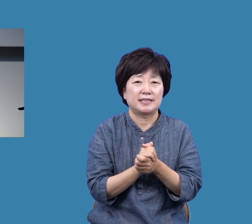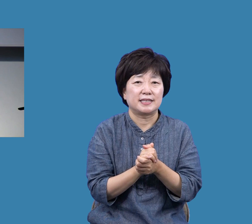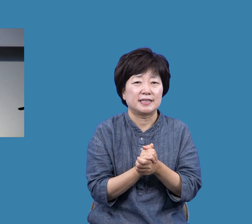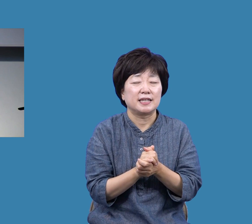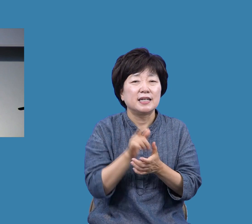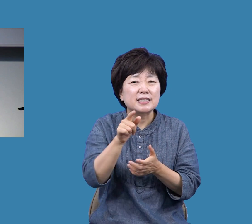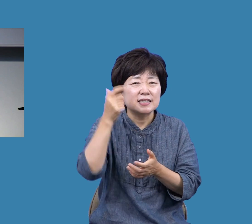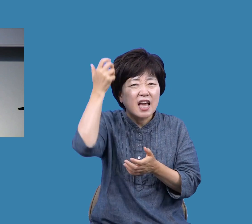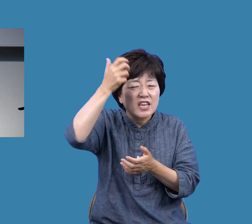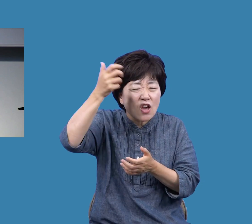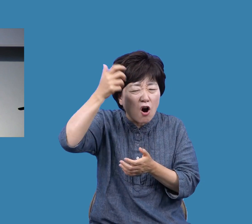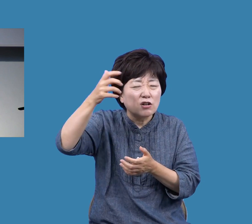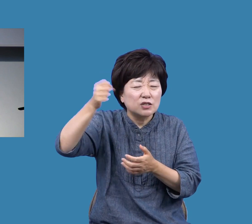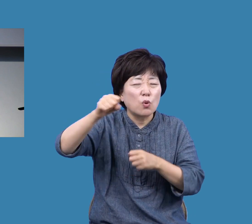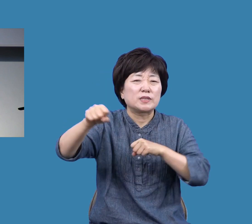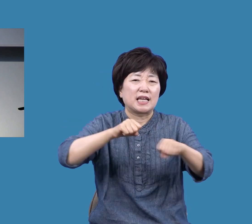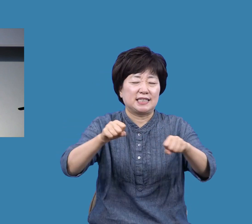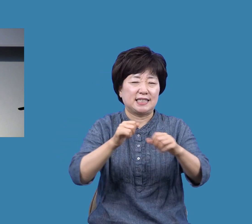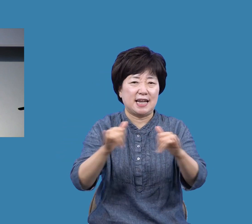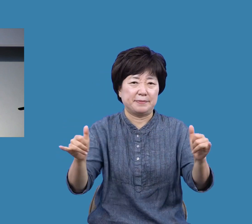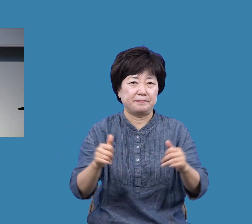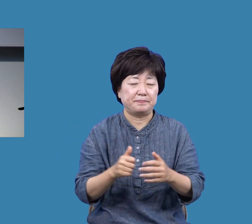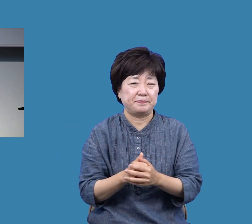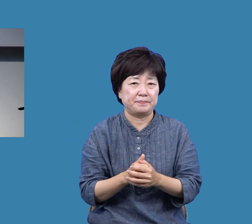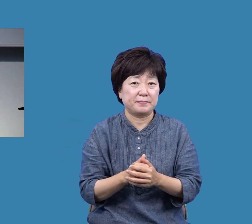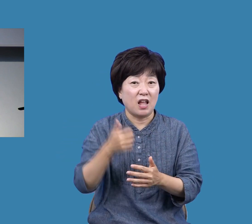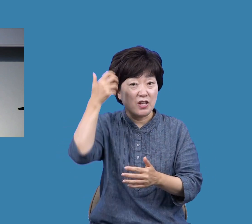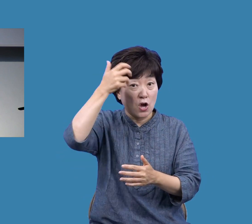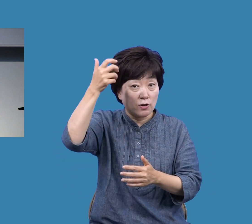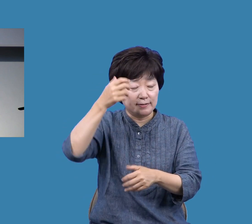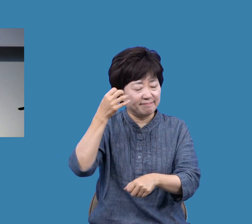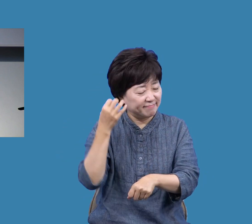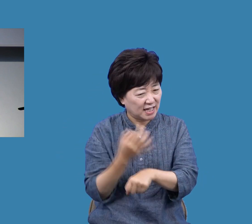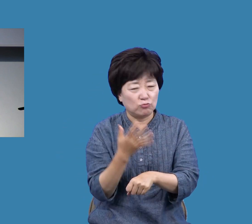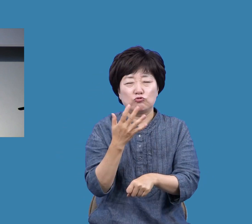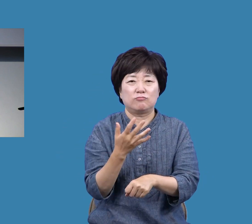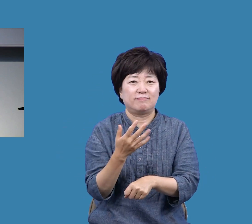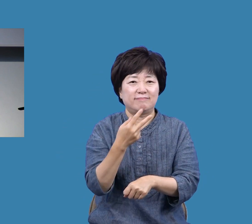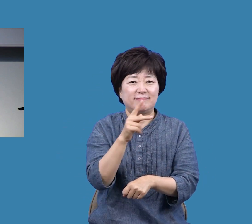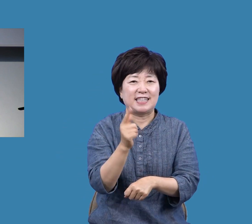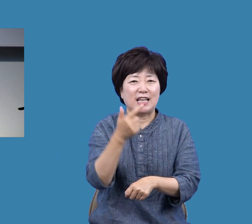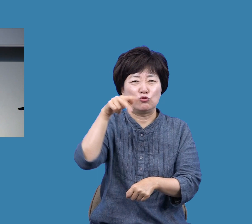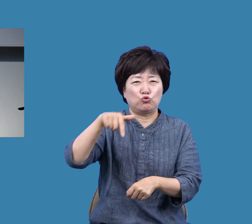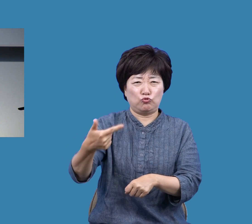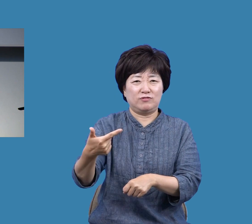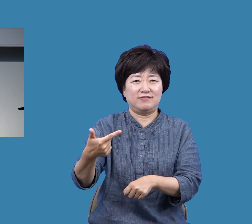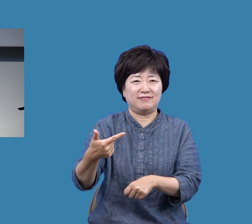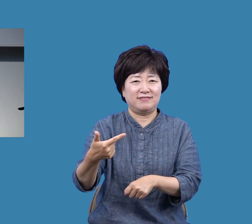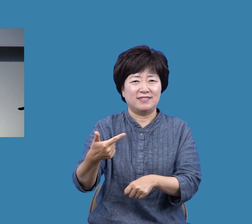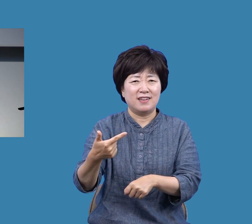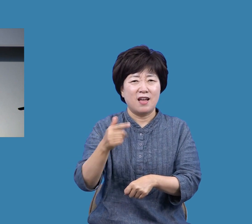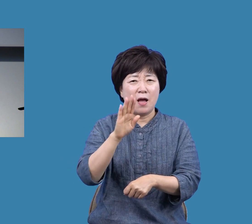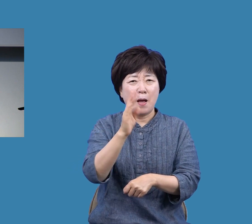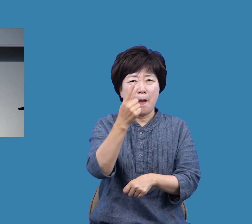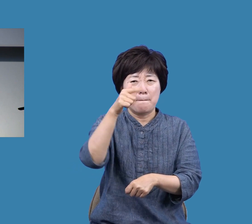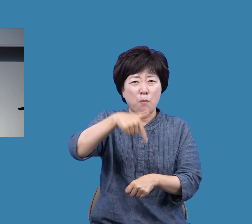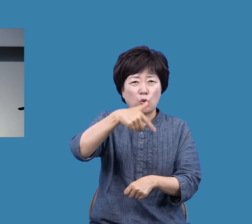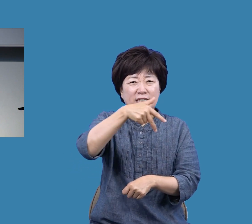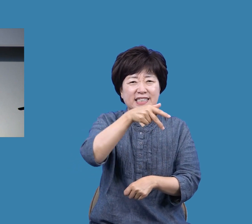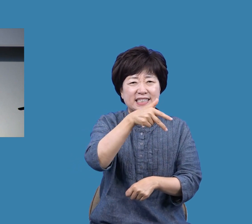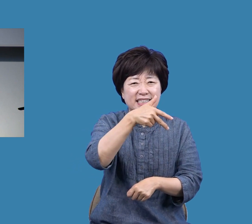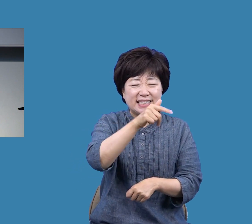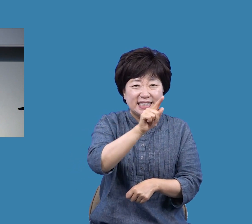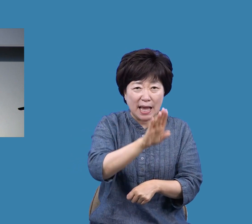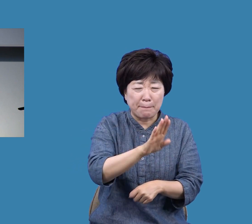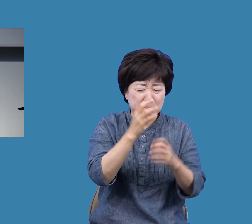그게 영으로 사는 겁니다. 영은 여러분 단순하게 가는 거예요. 복잡하게 하지 마세요. 복잡하게 일